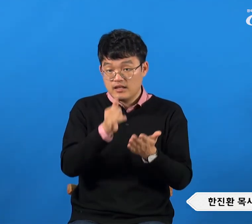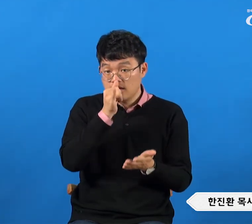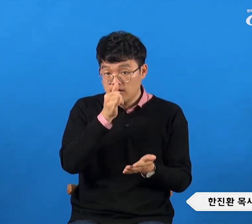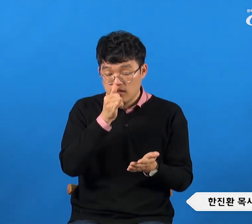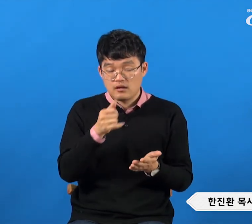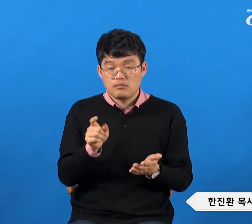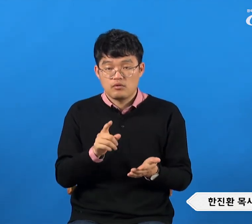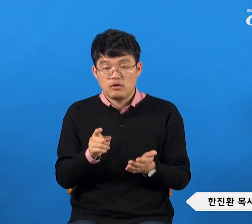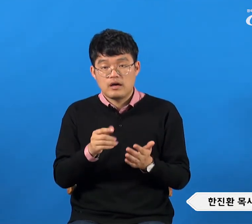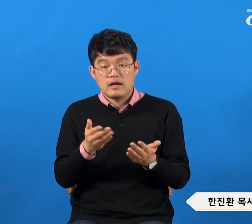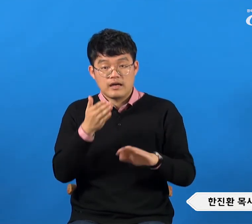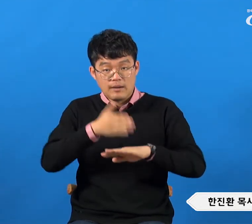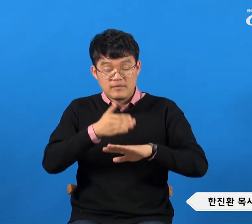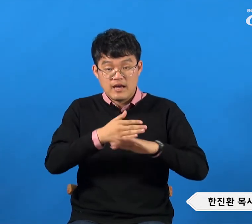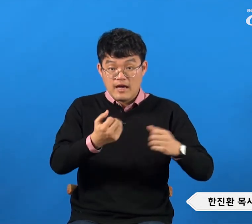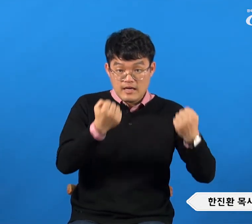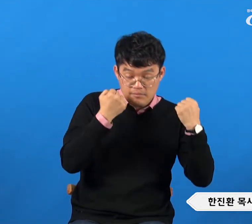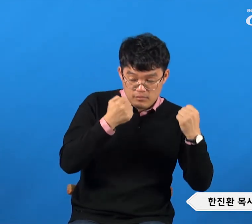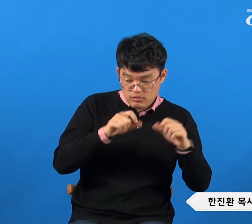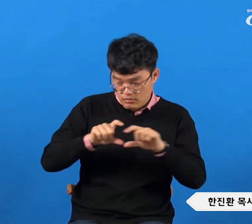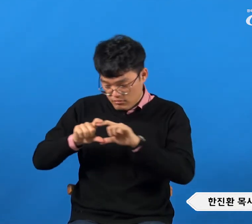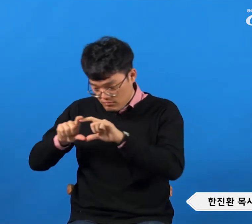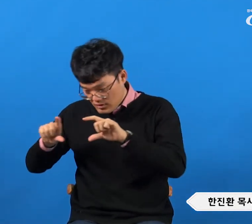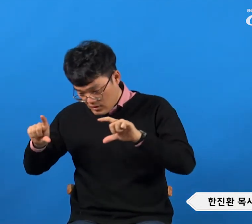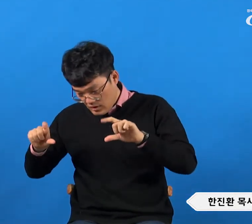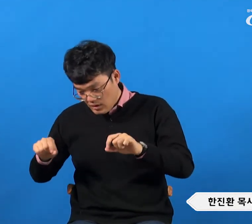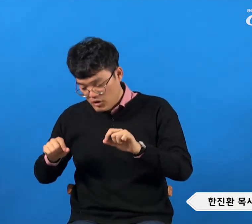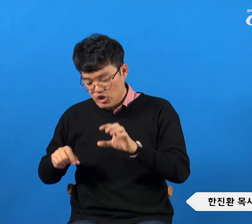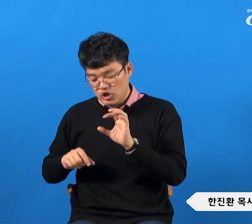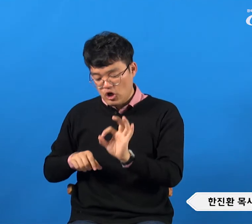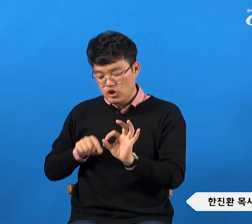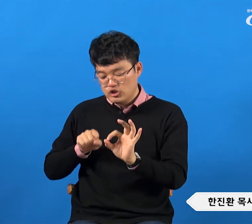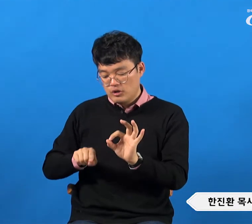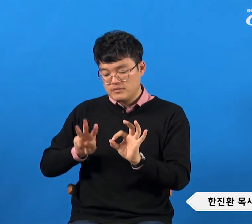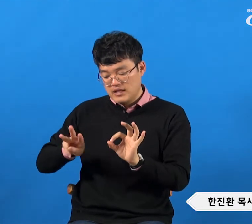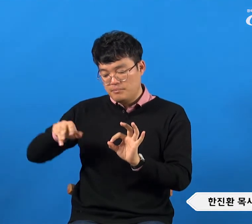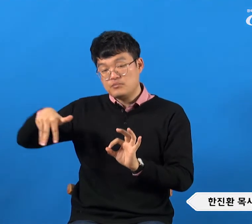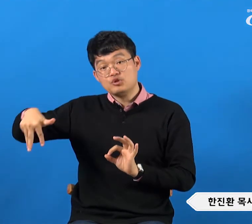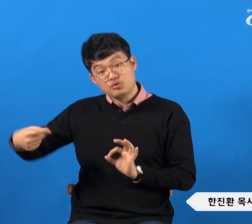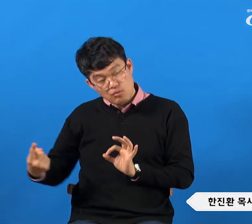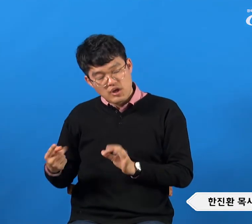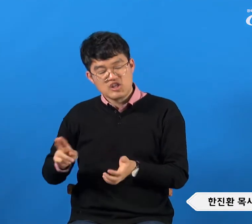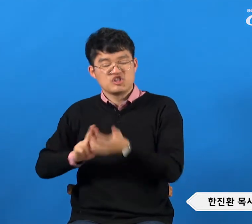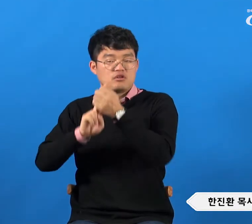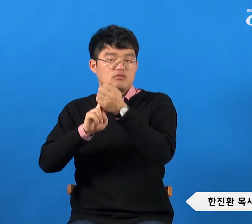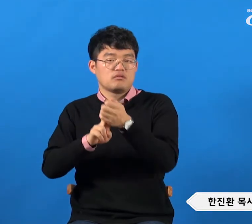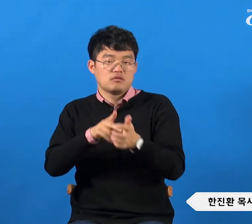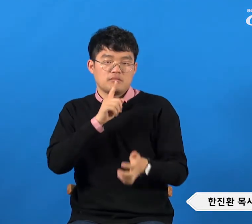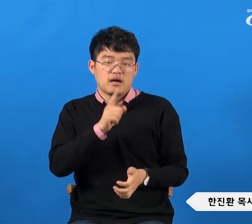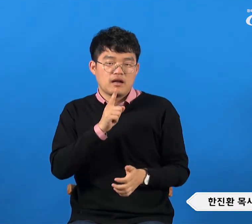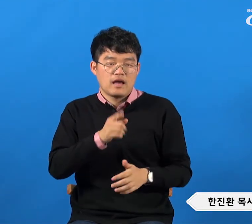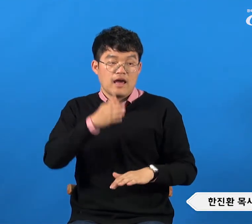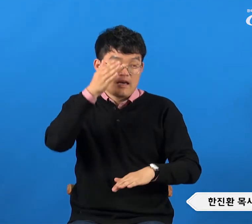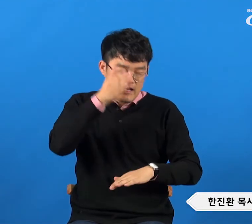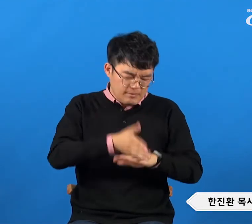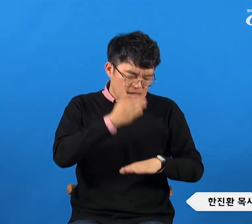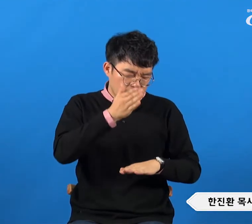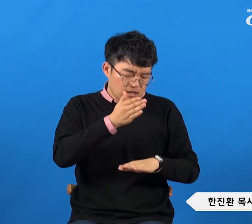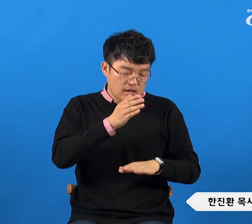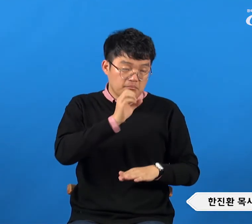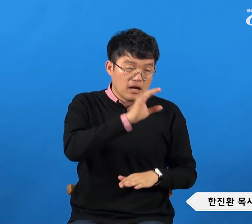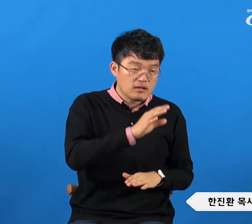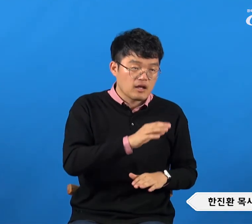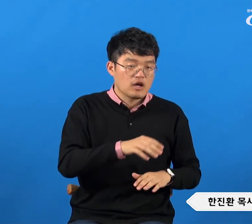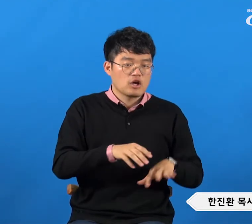기적입니다. 감사의 힘 돼 있고 그 밑에 부제가 0.3초의 기적. 감사합니다